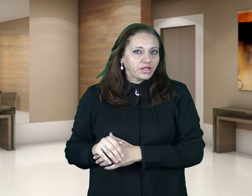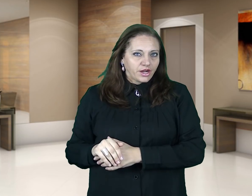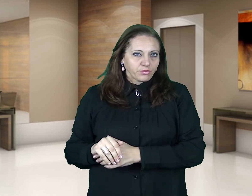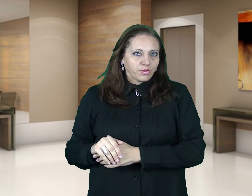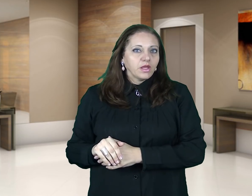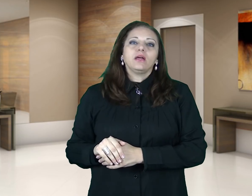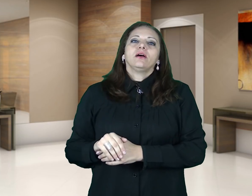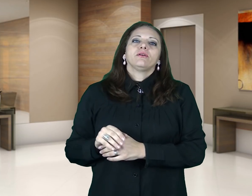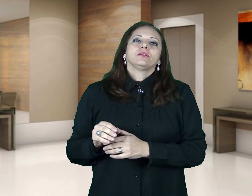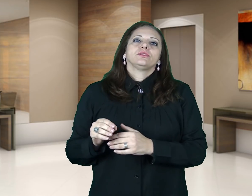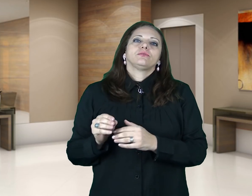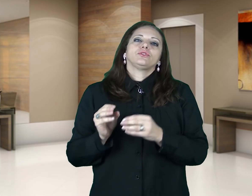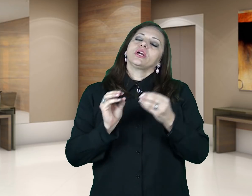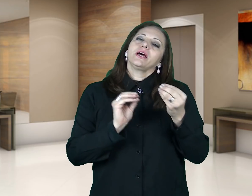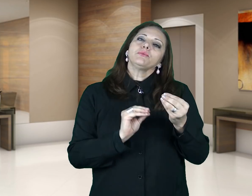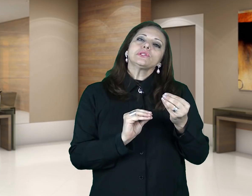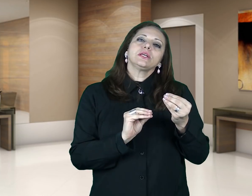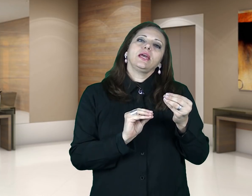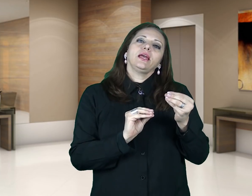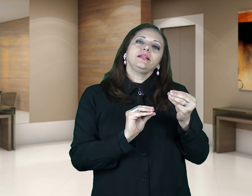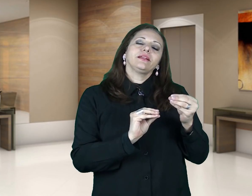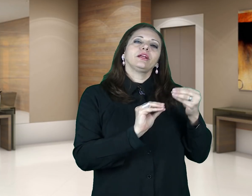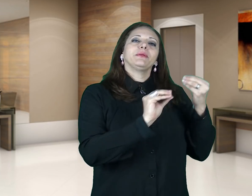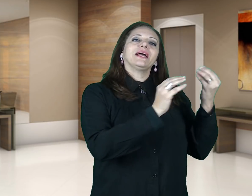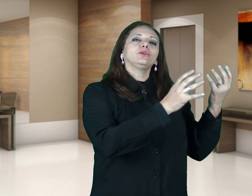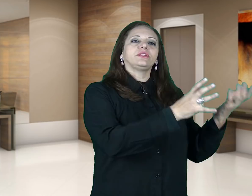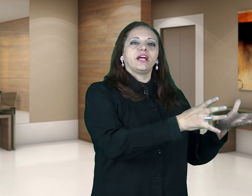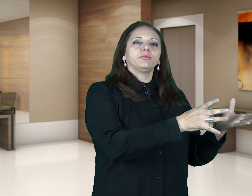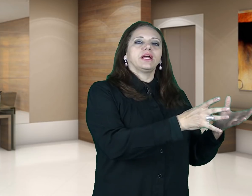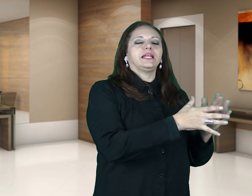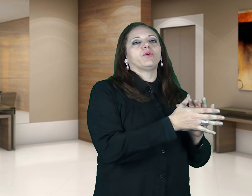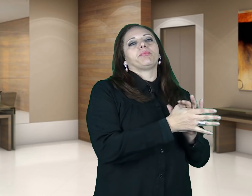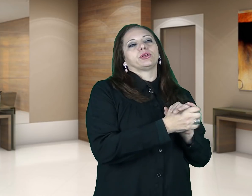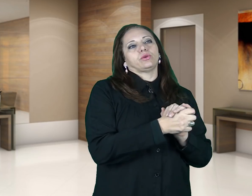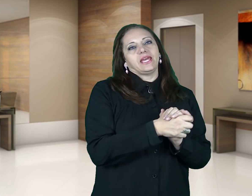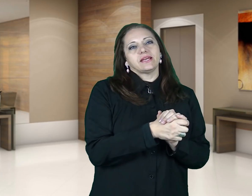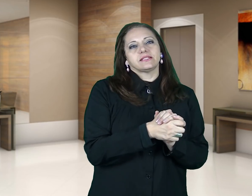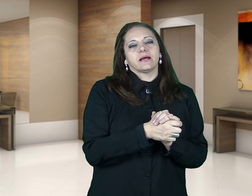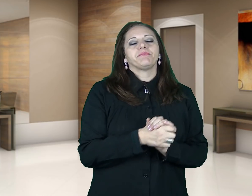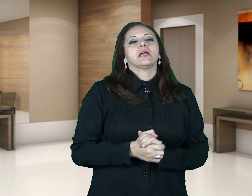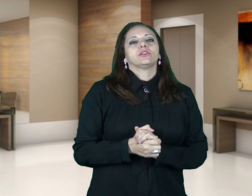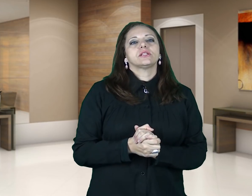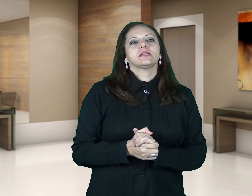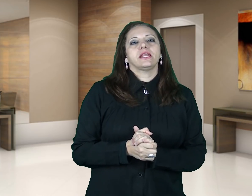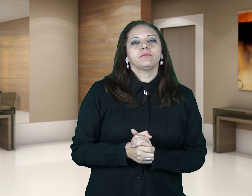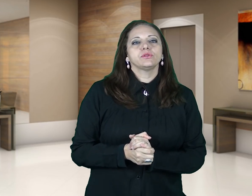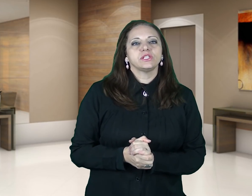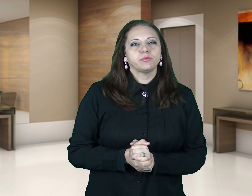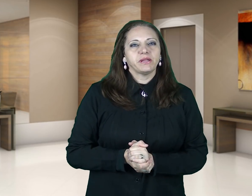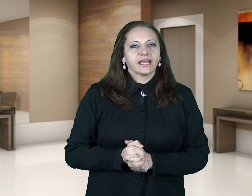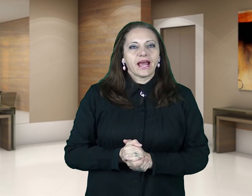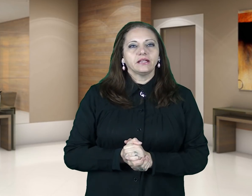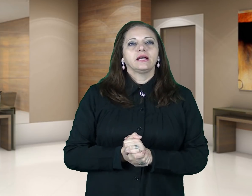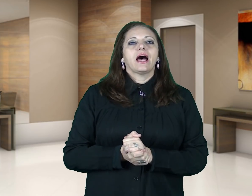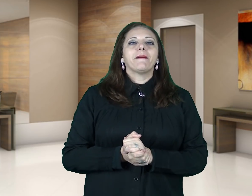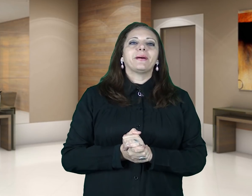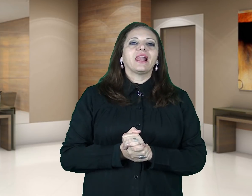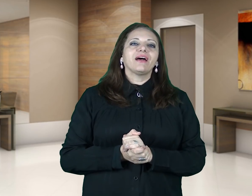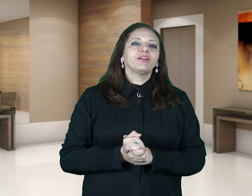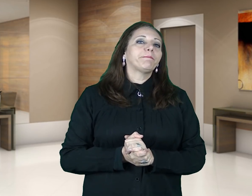desse termo. Digamos que em determinado termo da língua portuguesa, nós queremos explicar a